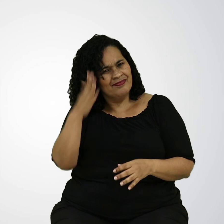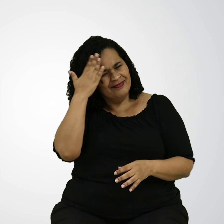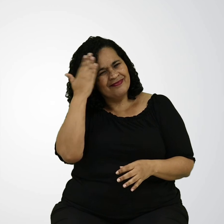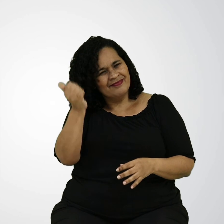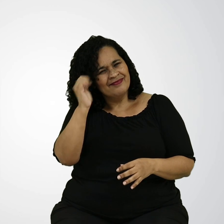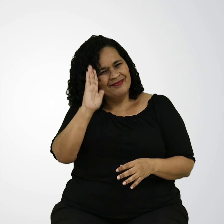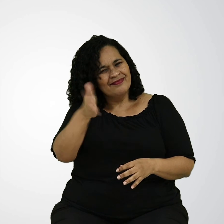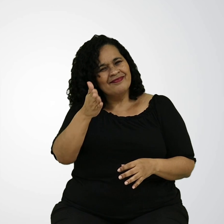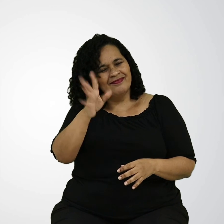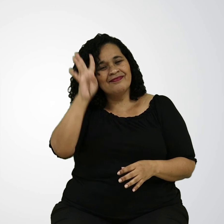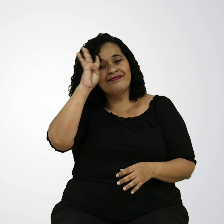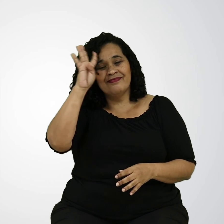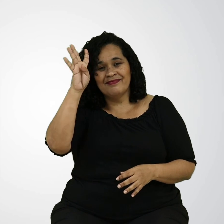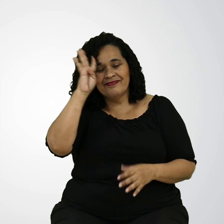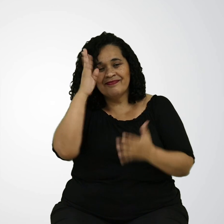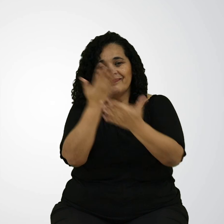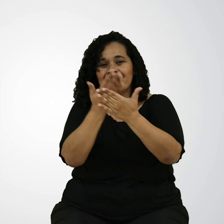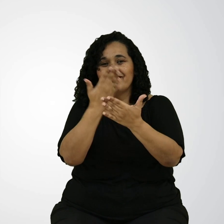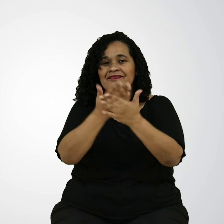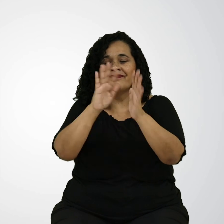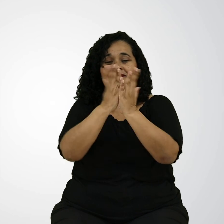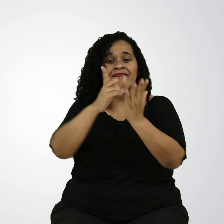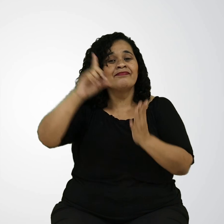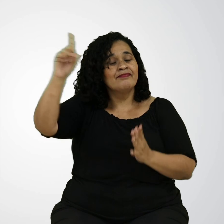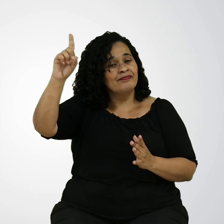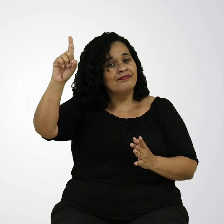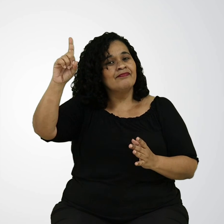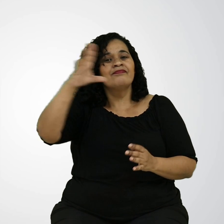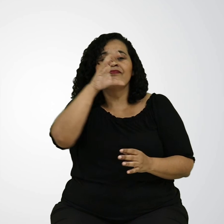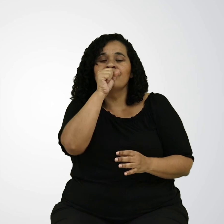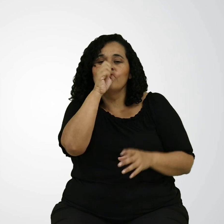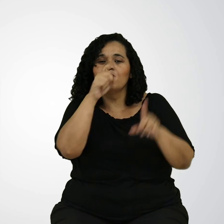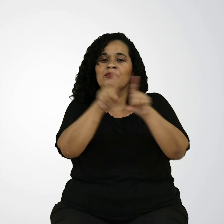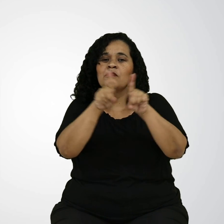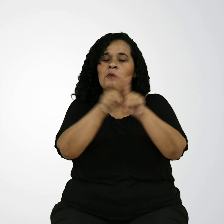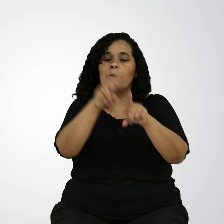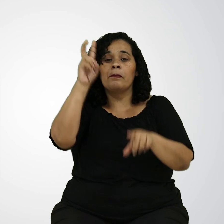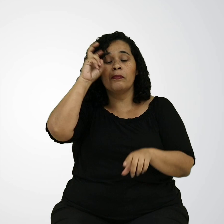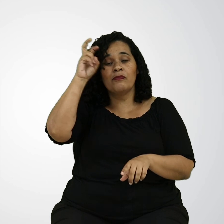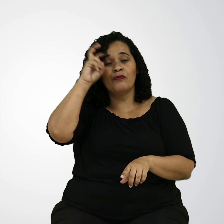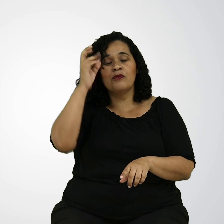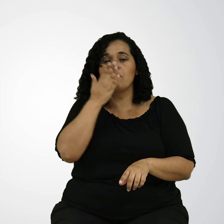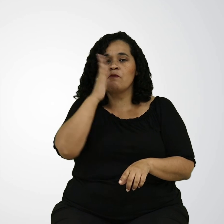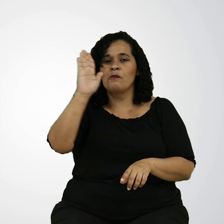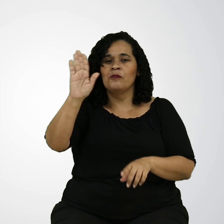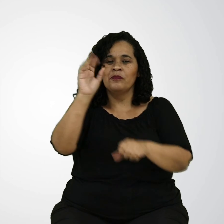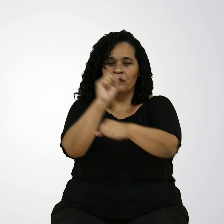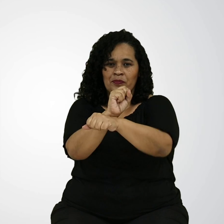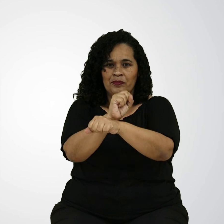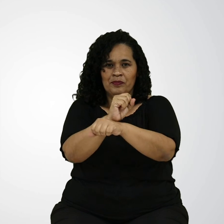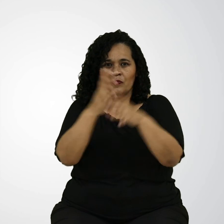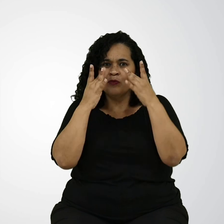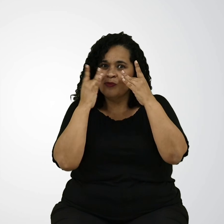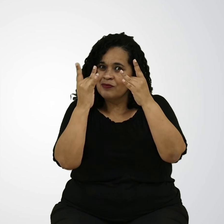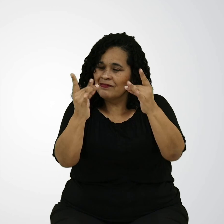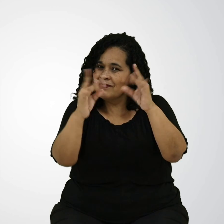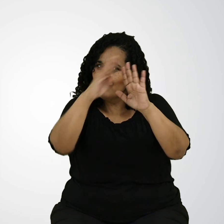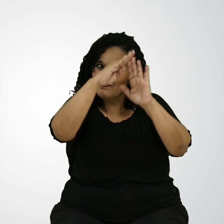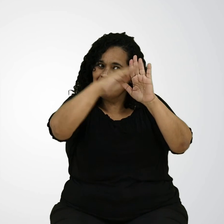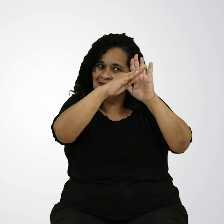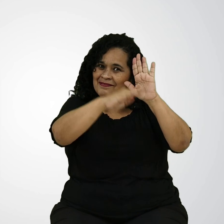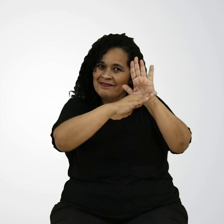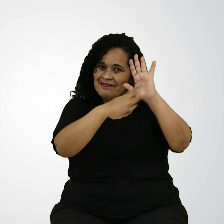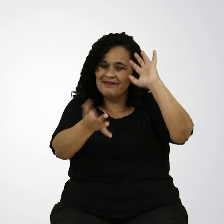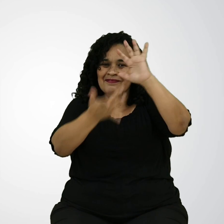vai ao ar às quartas-feiras, reprise aos sábados. Quinta-feira, Promessas de Esperança. Fique atento a toda a nossa programação e que